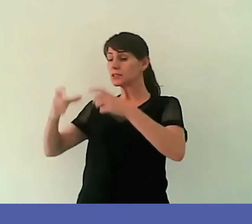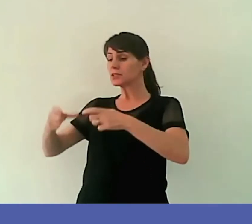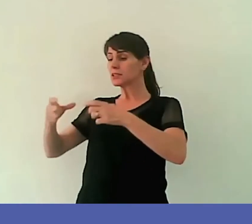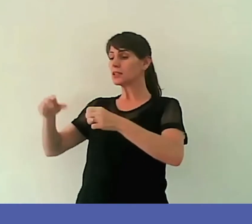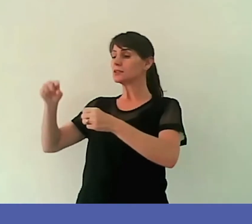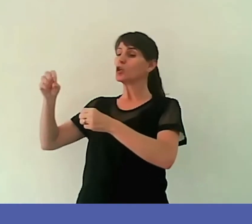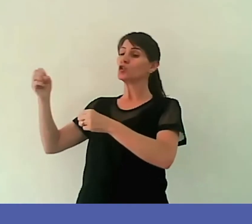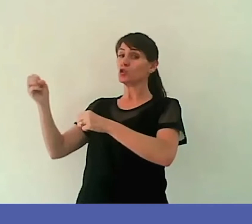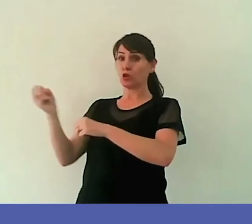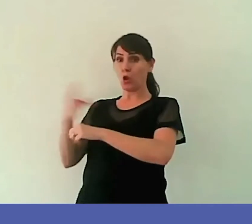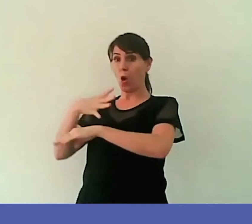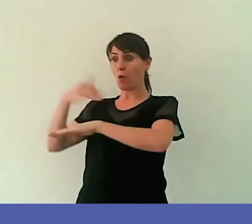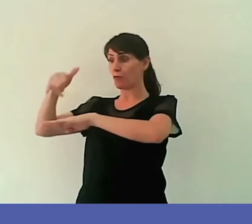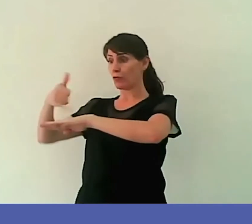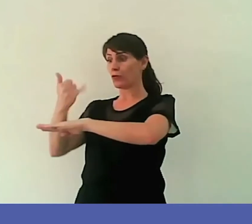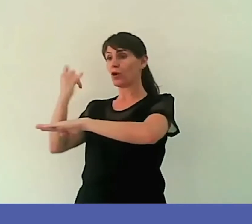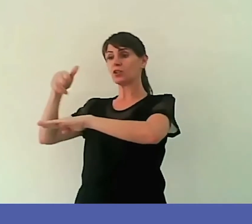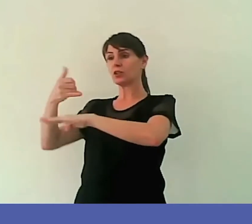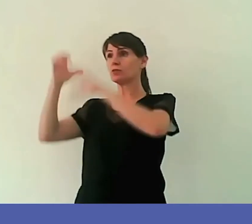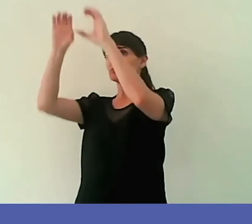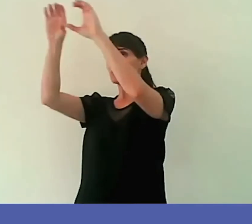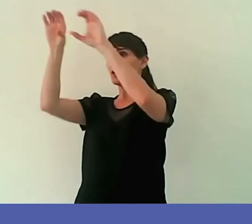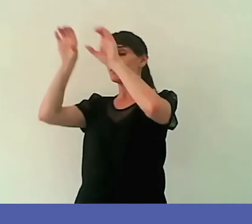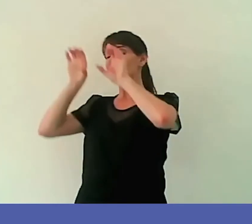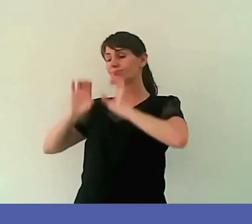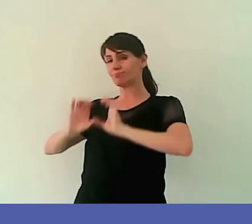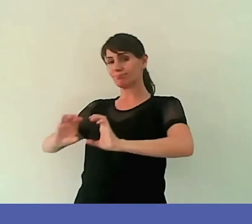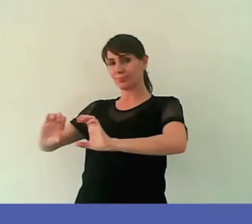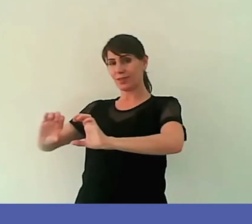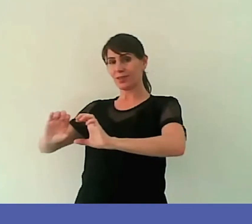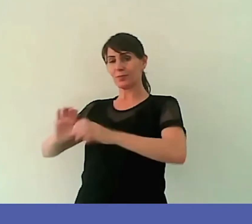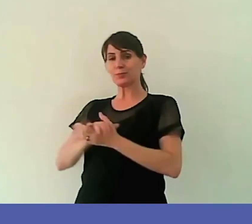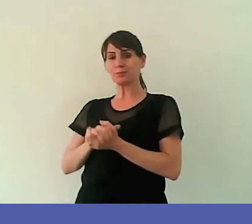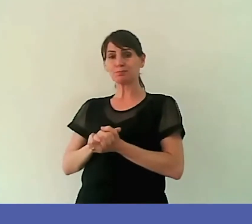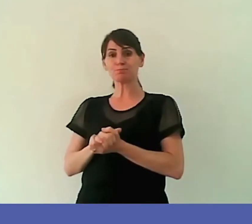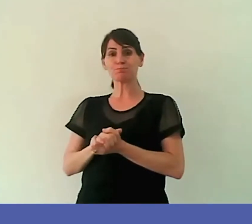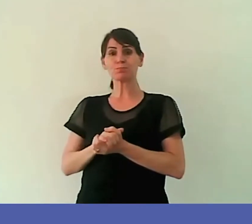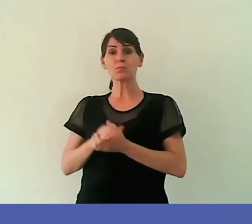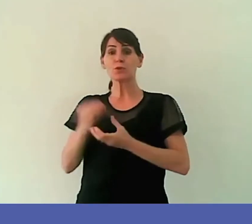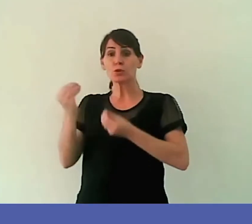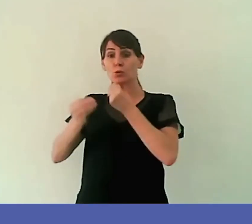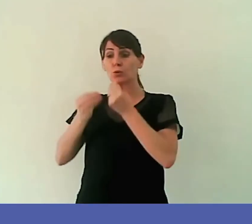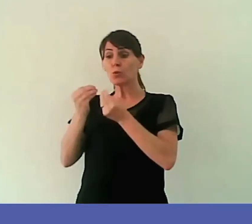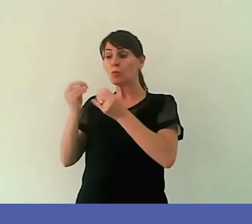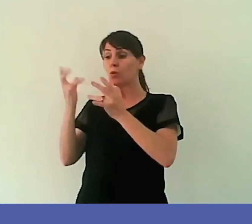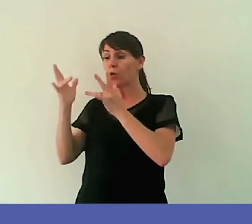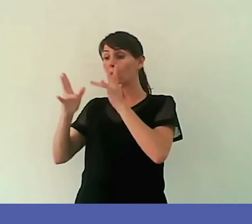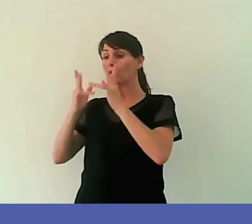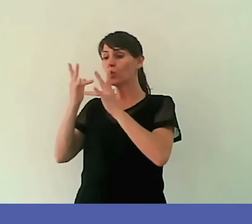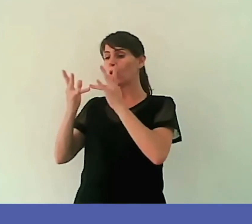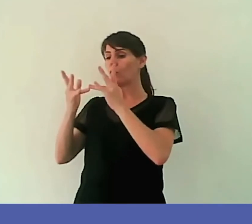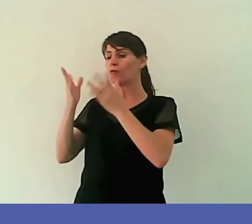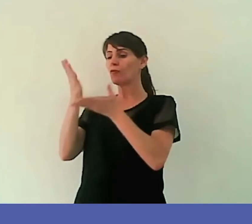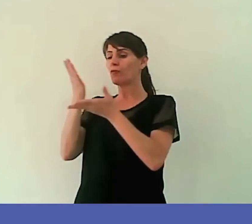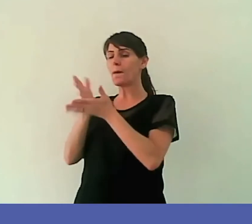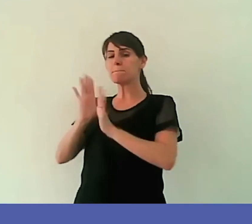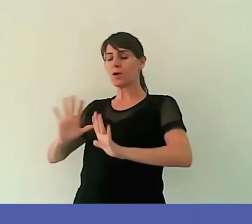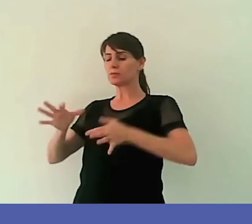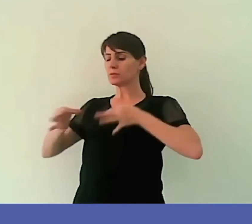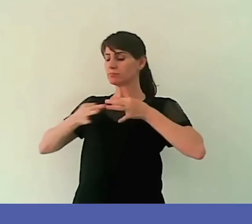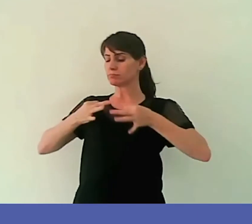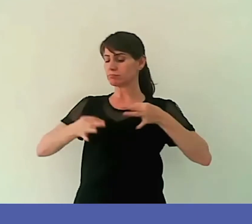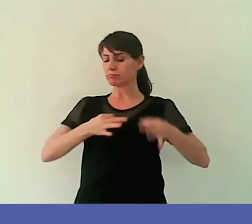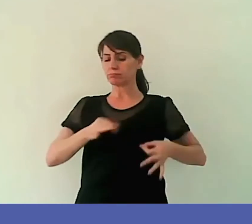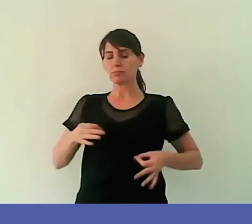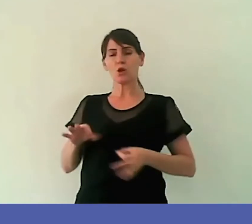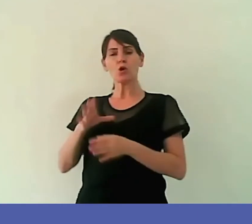que descia do céu, da parte de Deus, como noiva adornada para o seu esposo, composta de todos